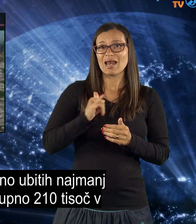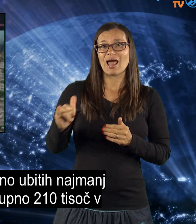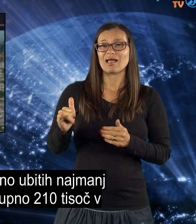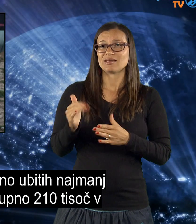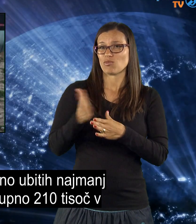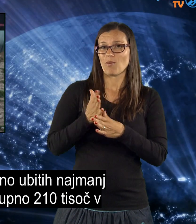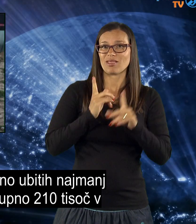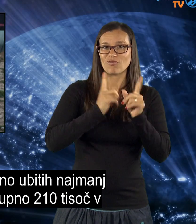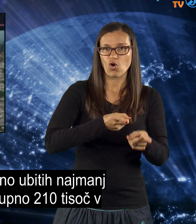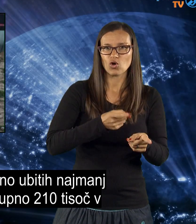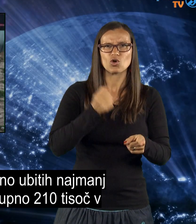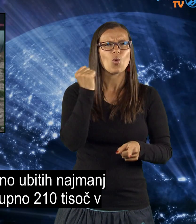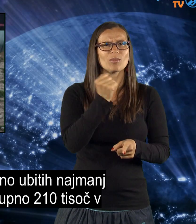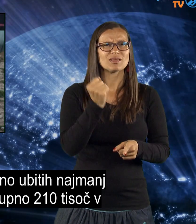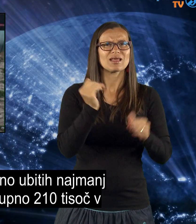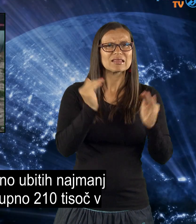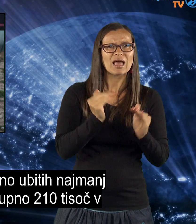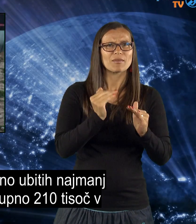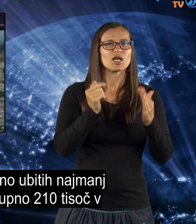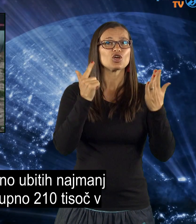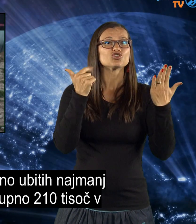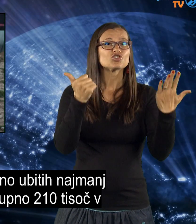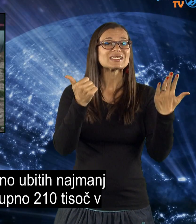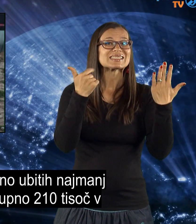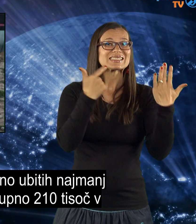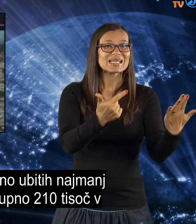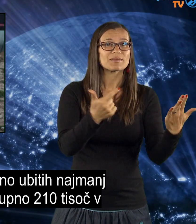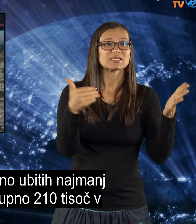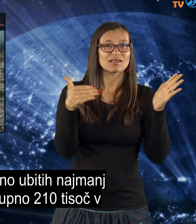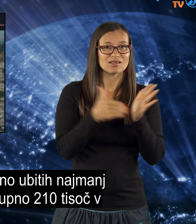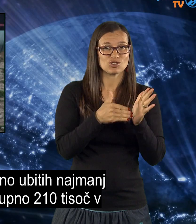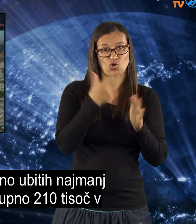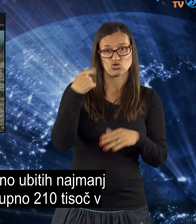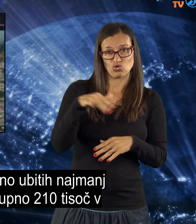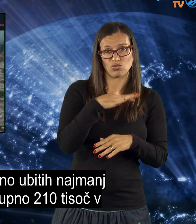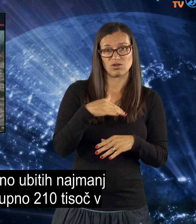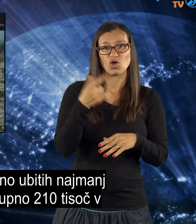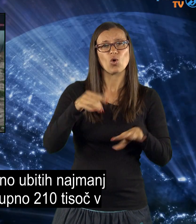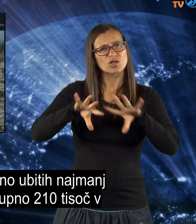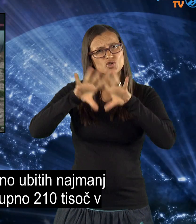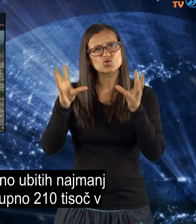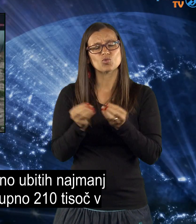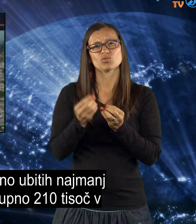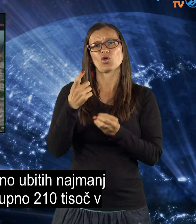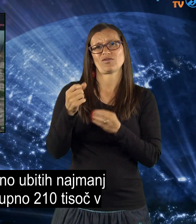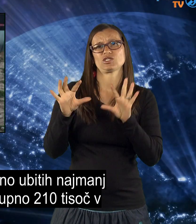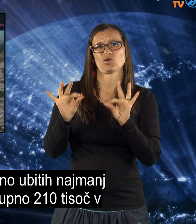Lani je bilo med vojno ubitih najmanj 76.000 ljudi od skupno 210.000 v 4